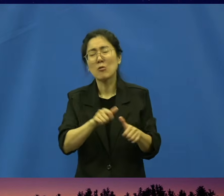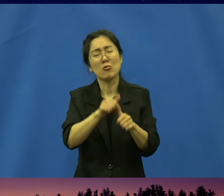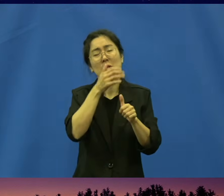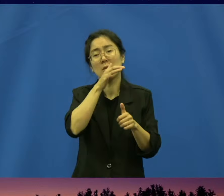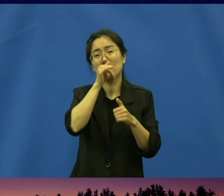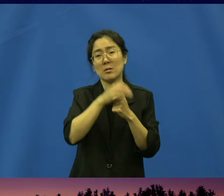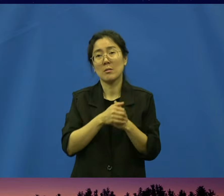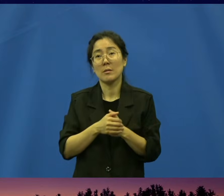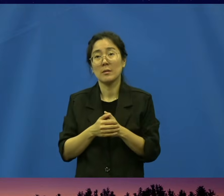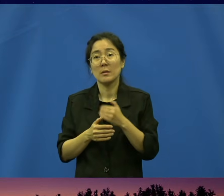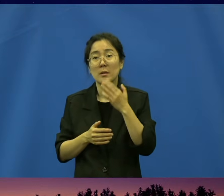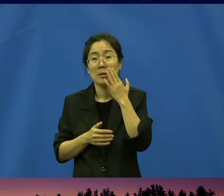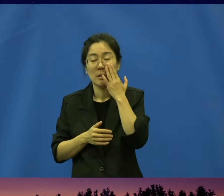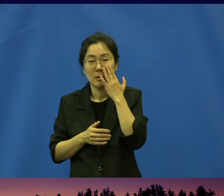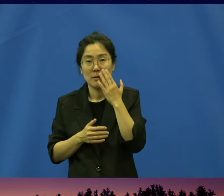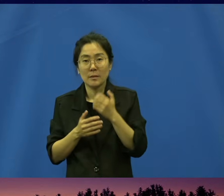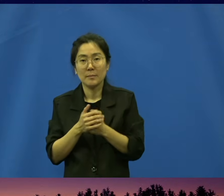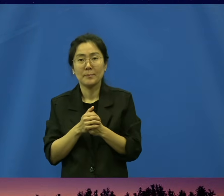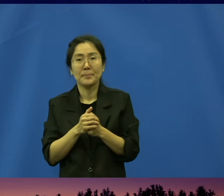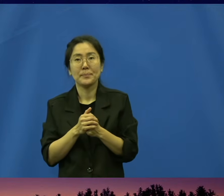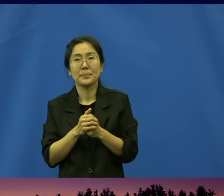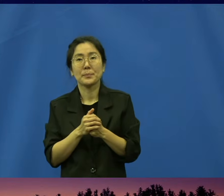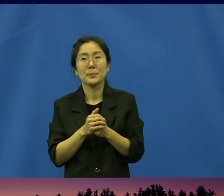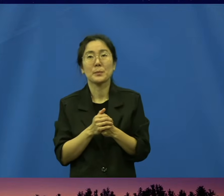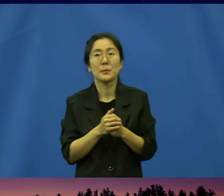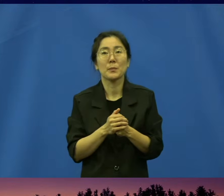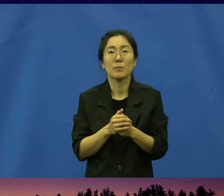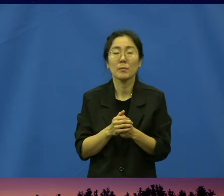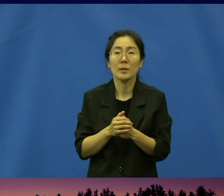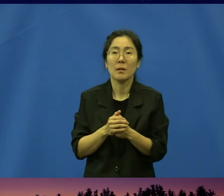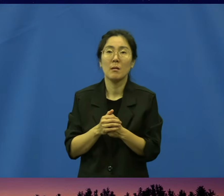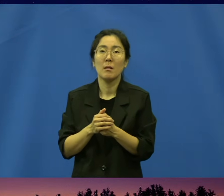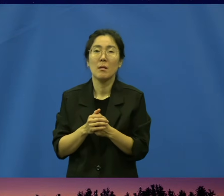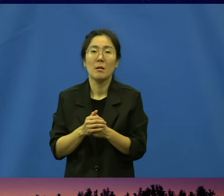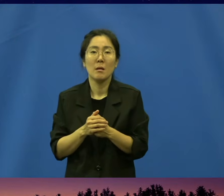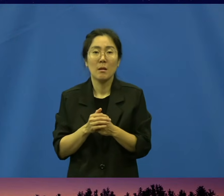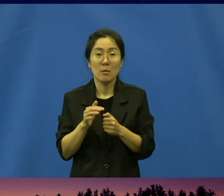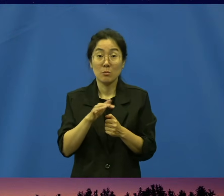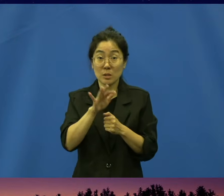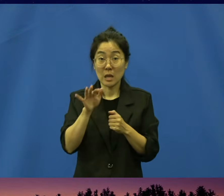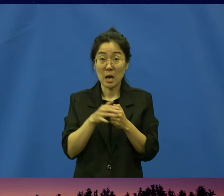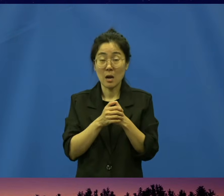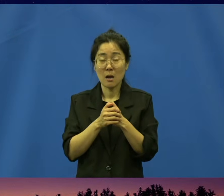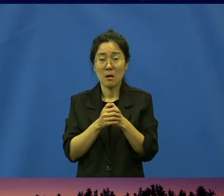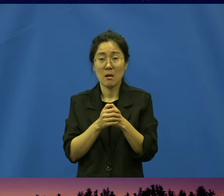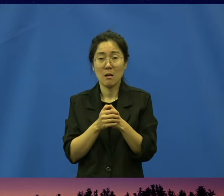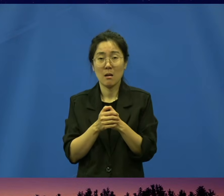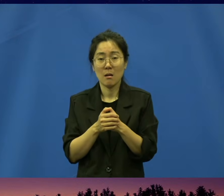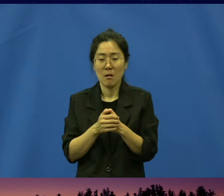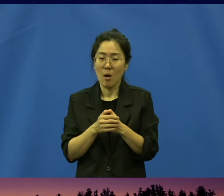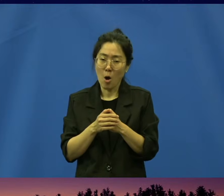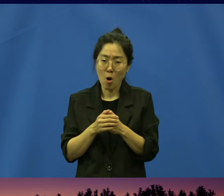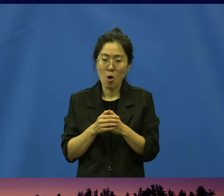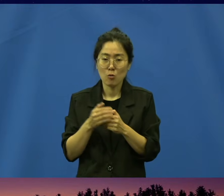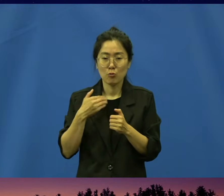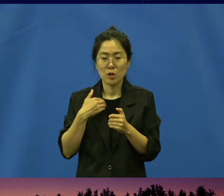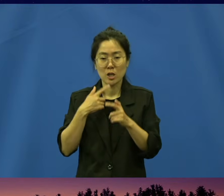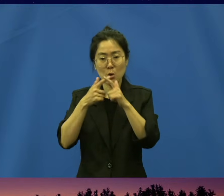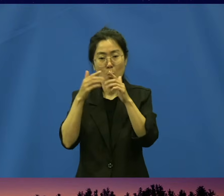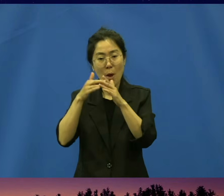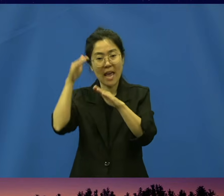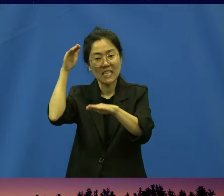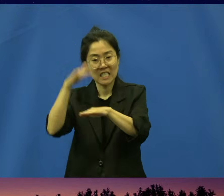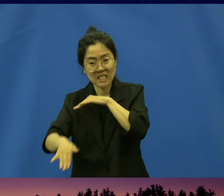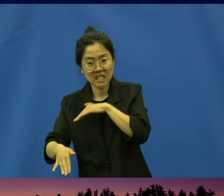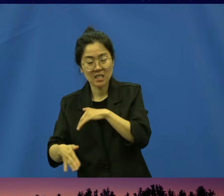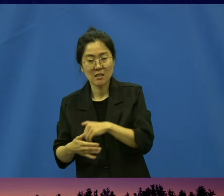여성이 리더십을 잡아야 되는지 안 잡아야 되는지, 뭐 이런 것에 대해서는 우리가 조금씩 서로 양보하면서 연합할 수